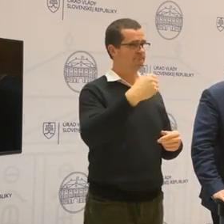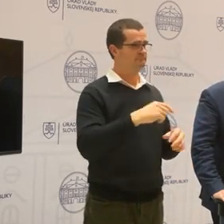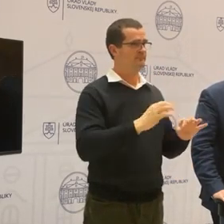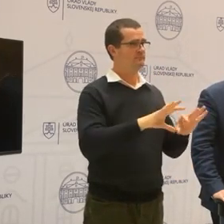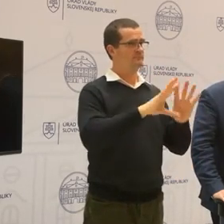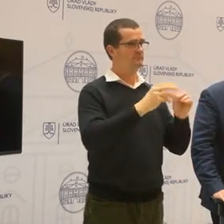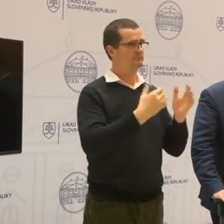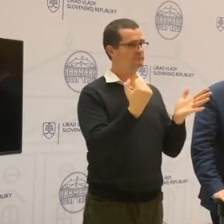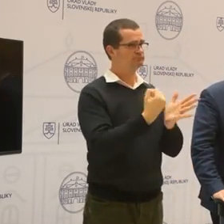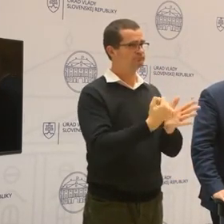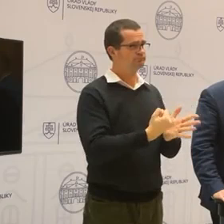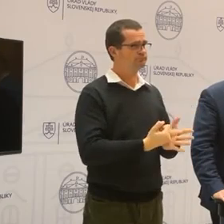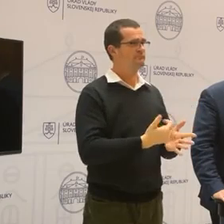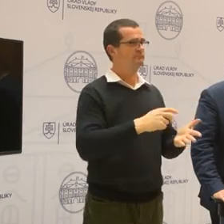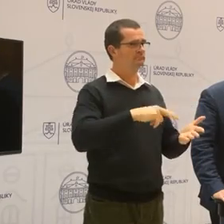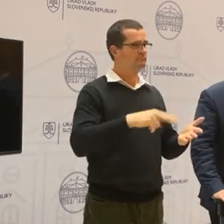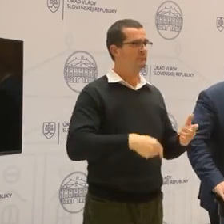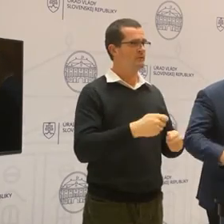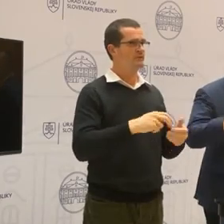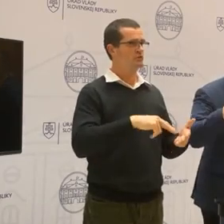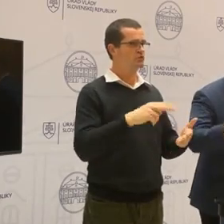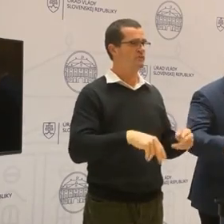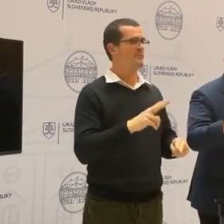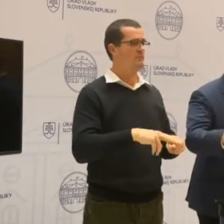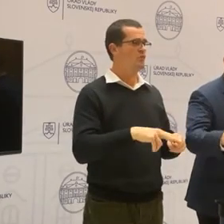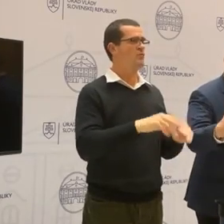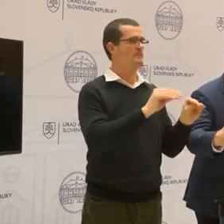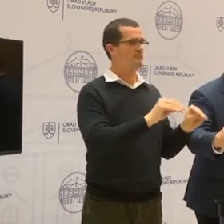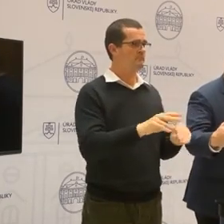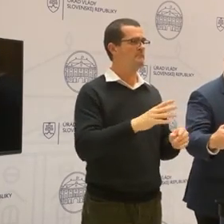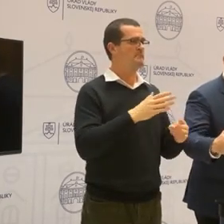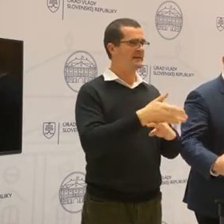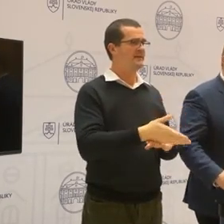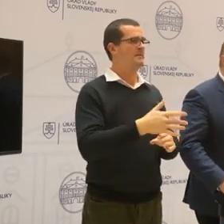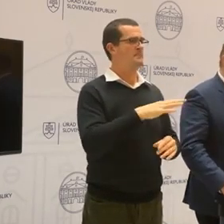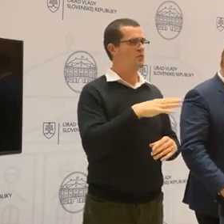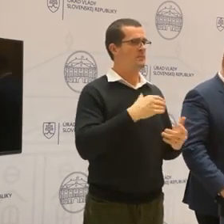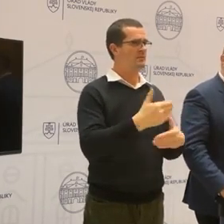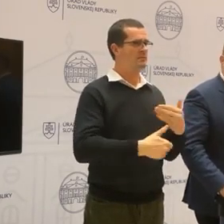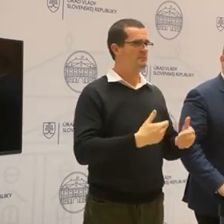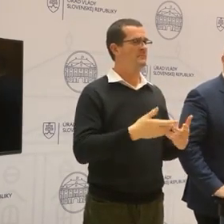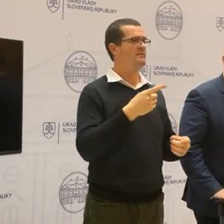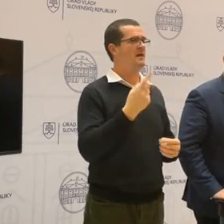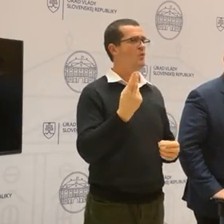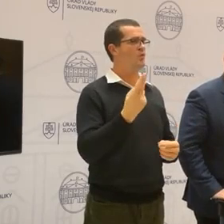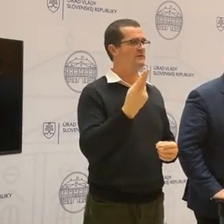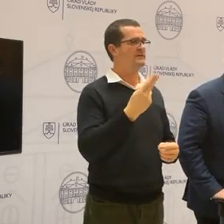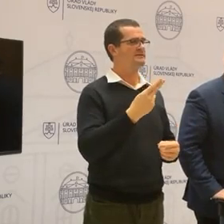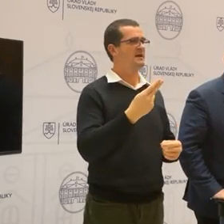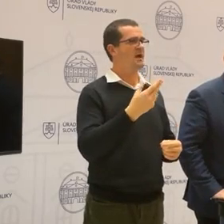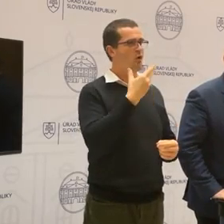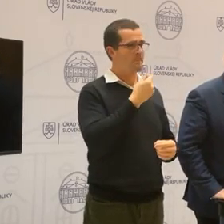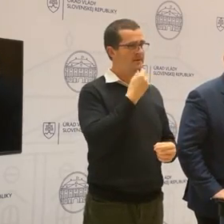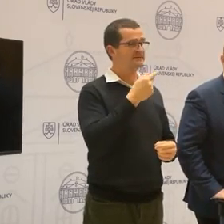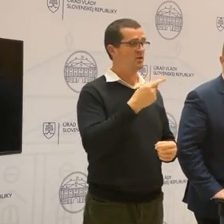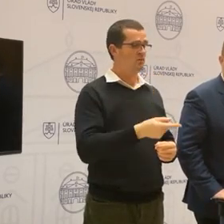všetky formality, podpíše pracovnú zmluvu a potom prejde tým štandardným konaním, ale vlastne tá Univerzita Komenského bude